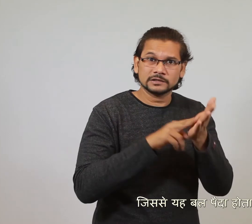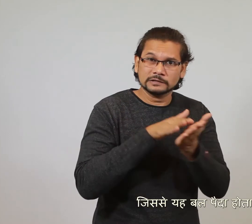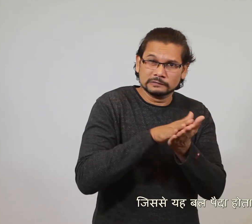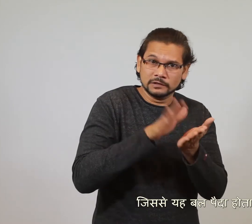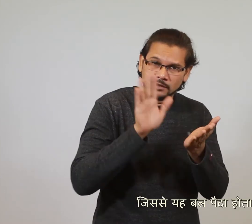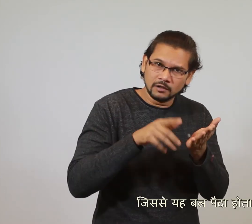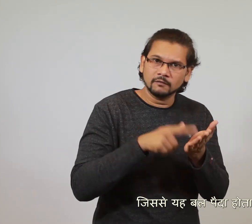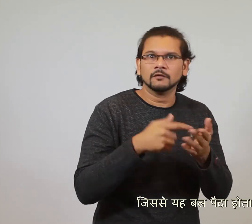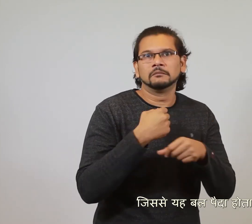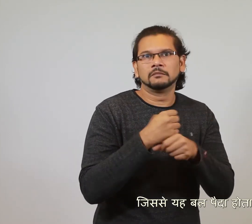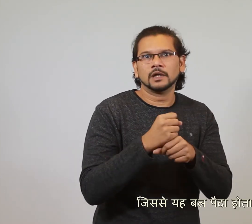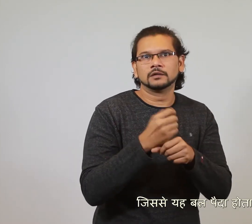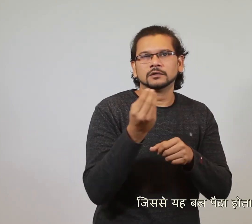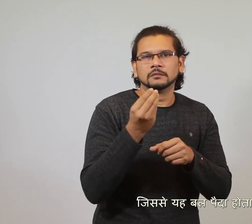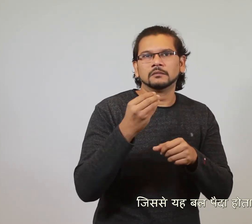जिससे ये बल पैदा होता है